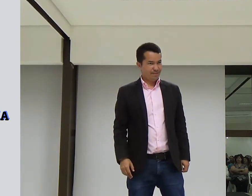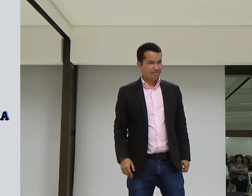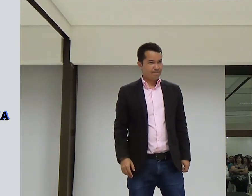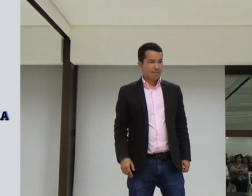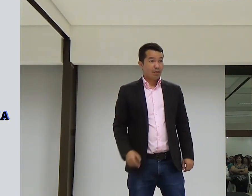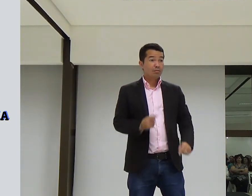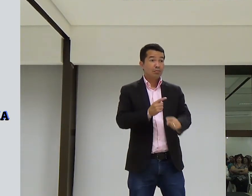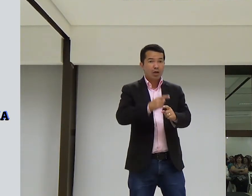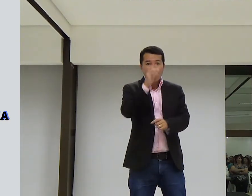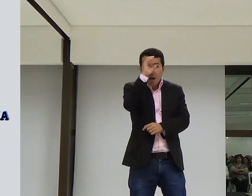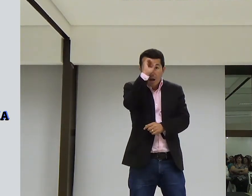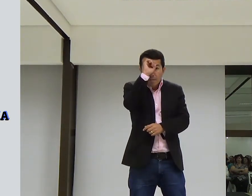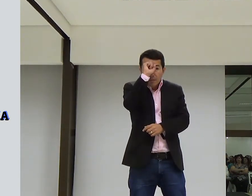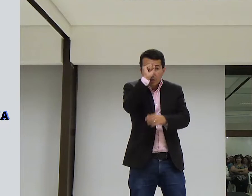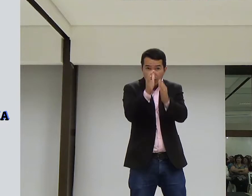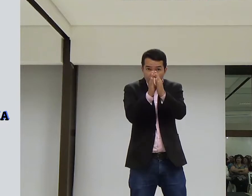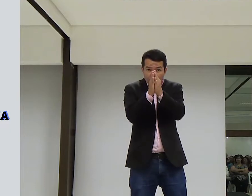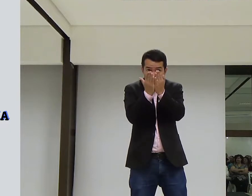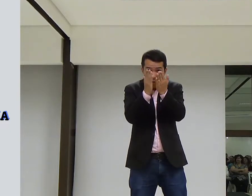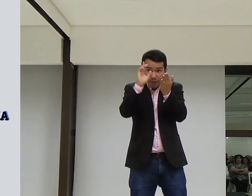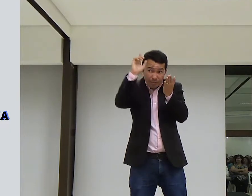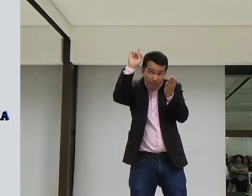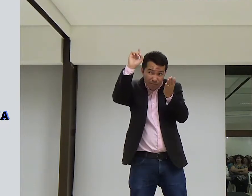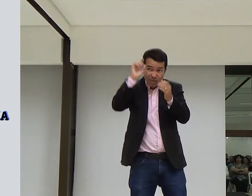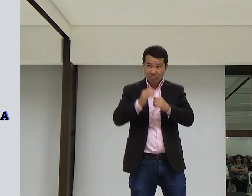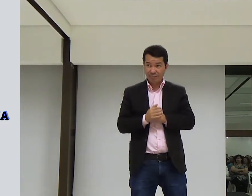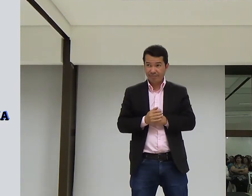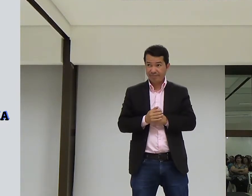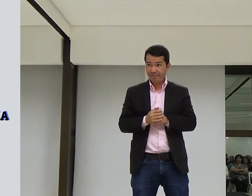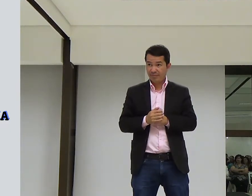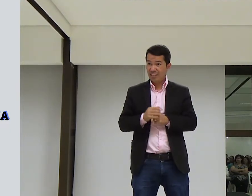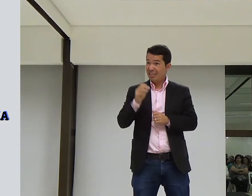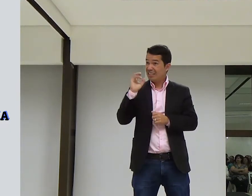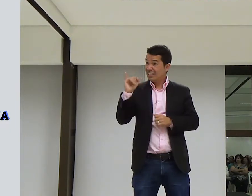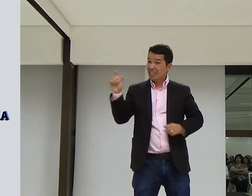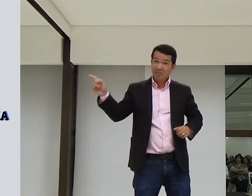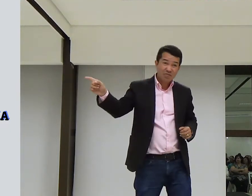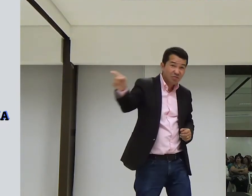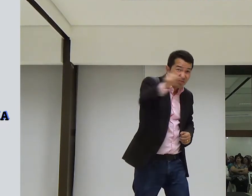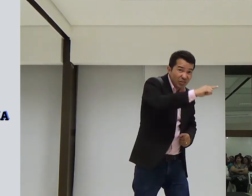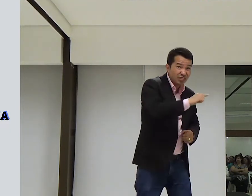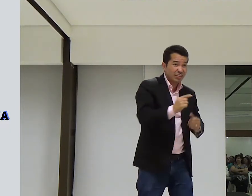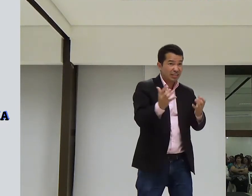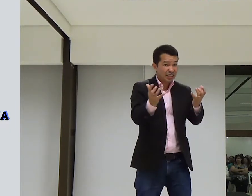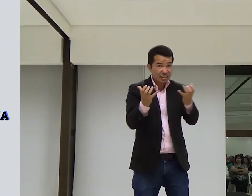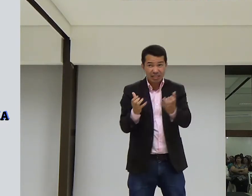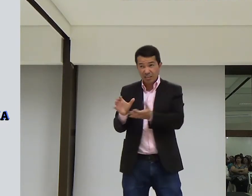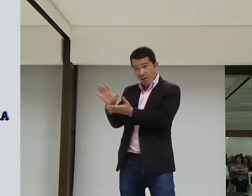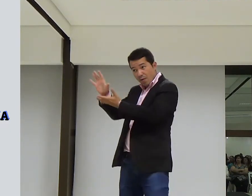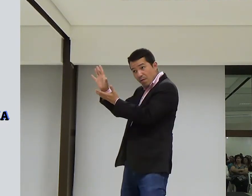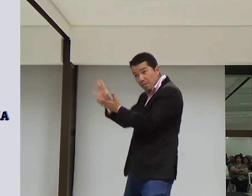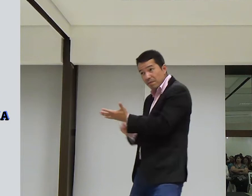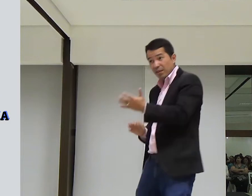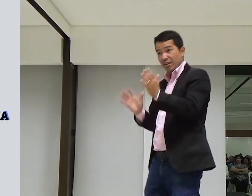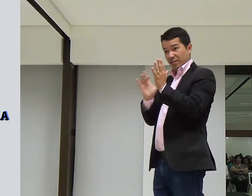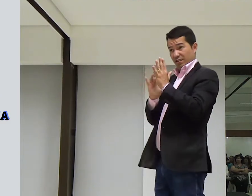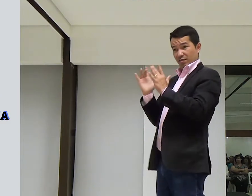da saúde. Mas por que isso aconteceu? Porque ele aprendeu através da palavra de Deus. E se você